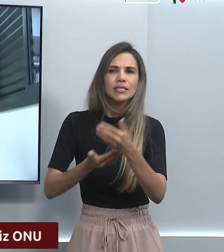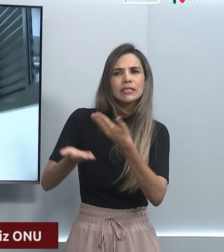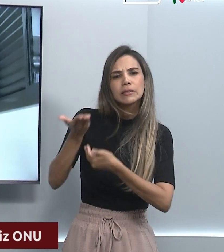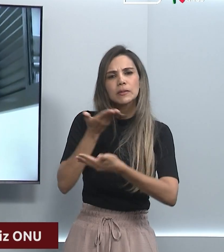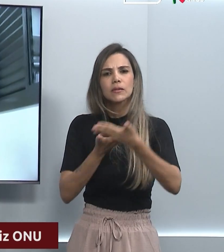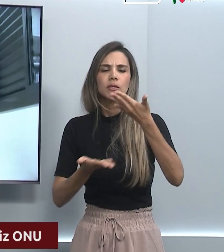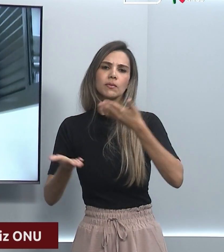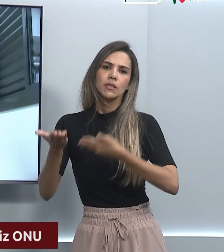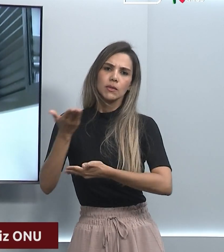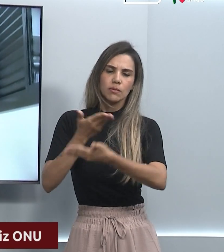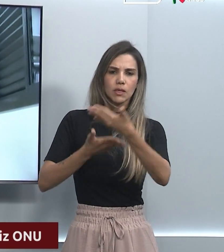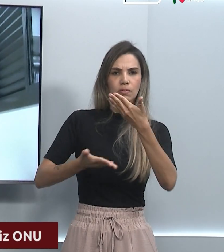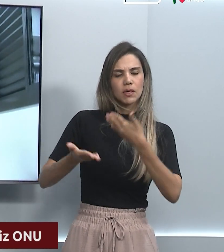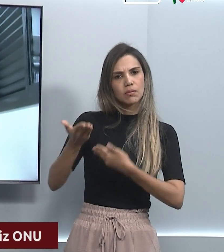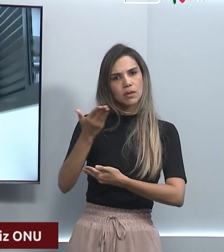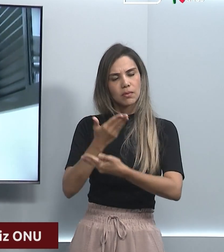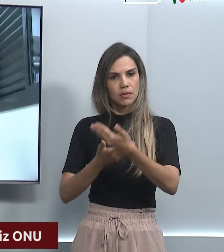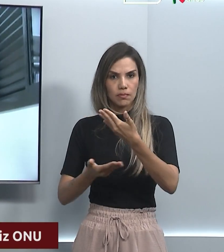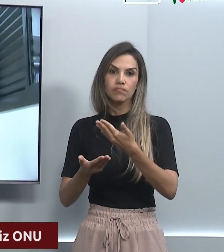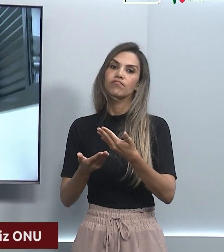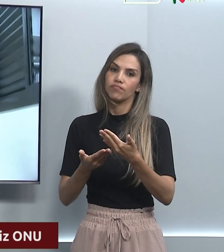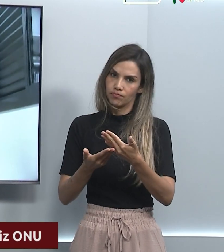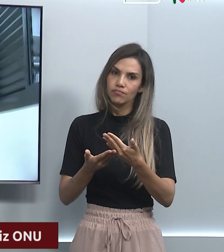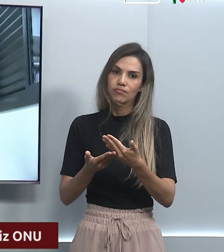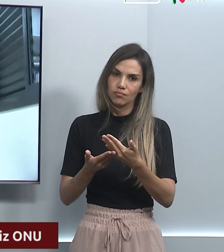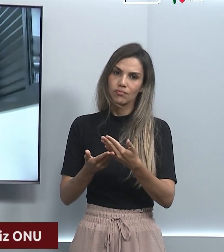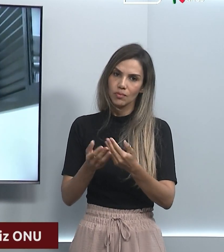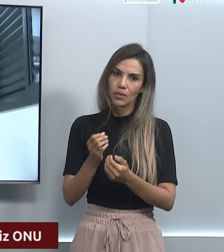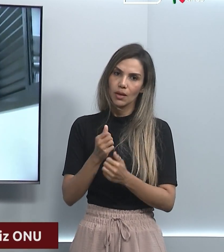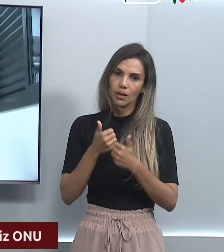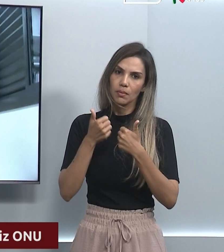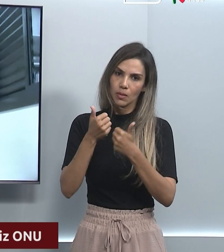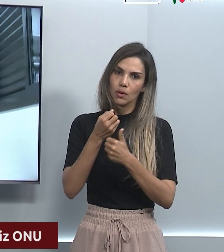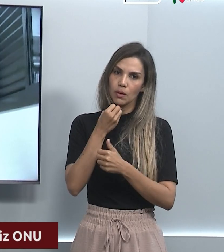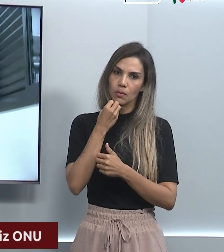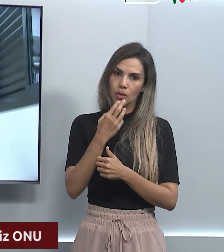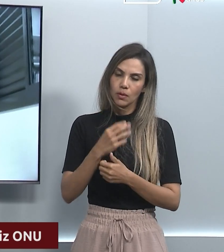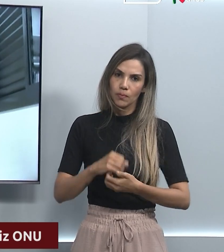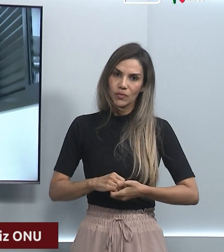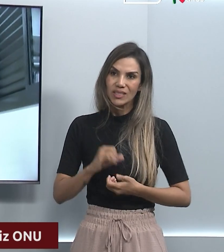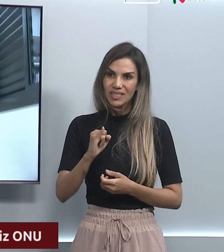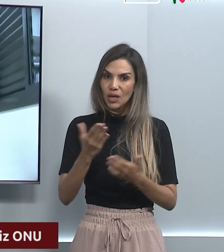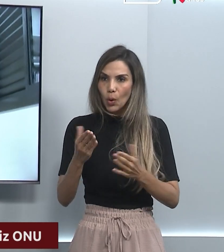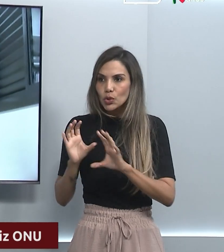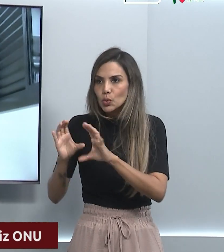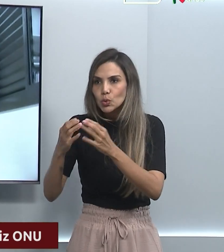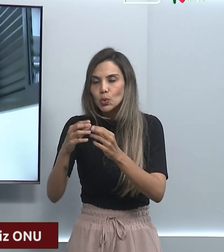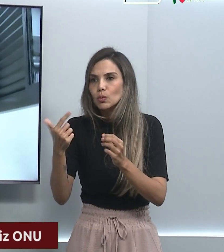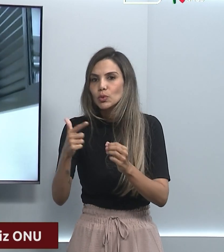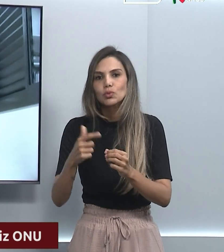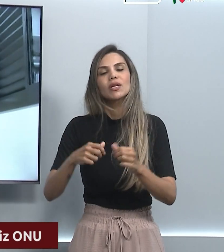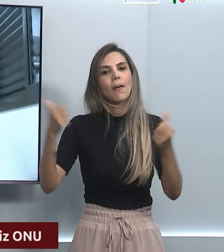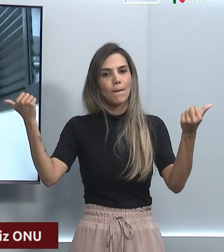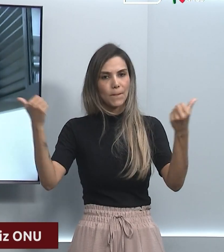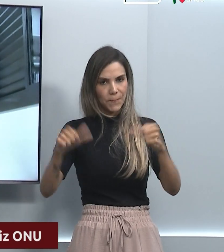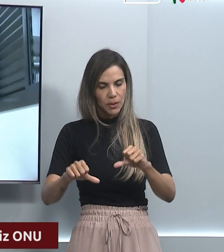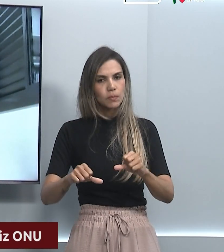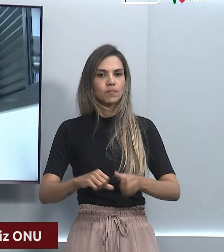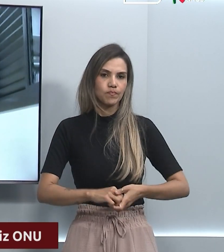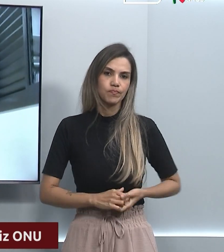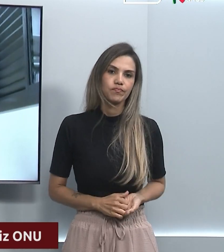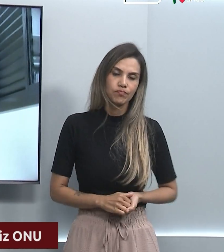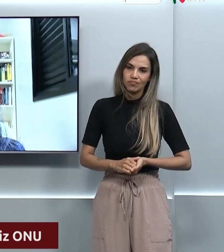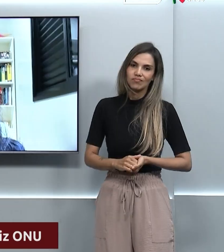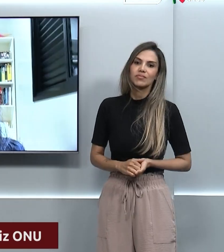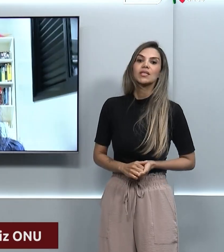os países e também dentro dos países, essa situação ainda seria ainda mais trágica e mais difícil. Então, elas são indispensáveis nesse contexto. Até